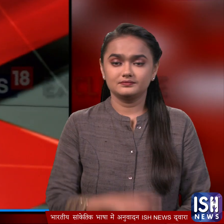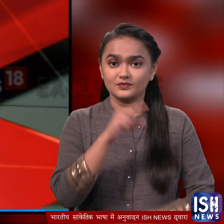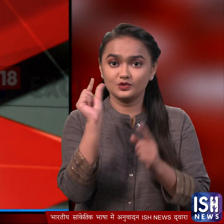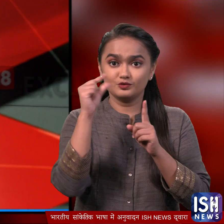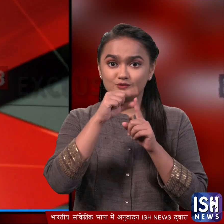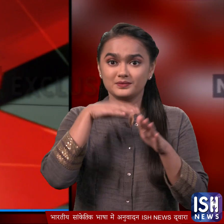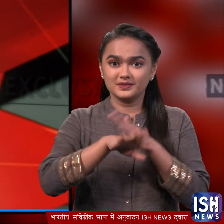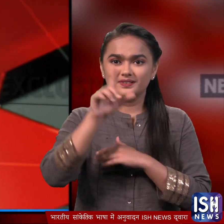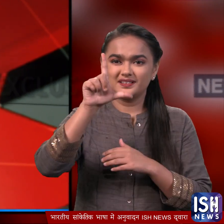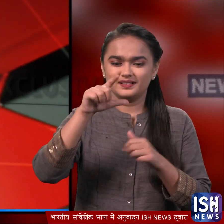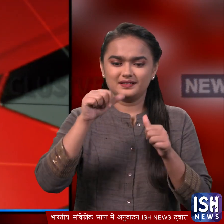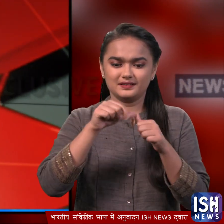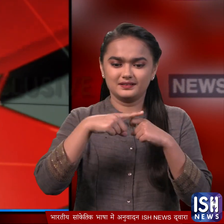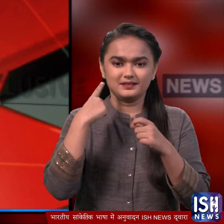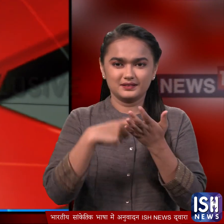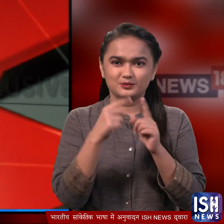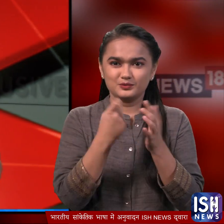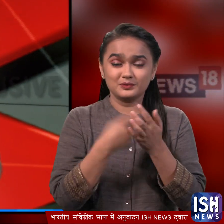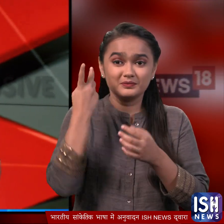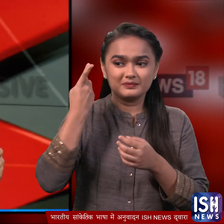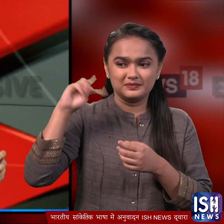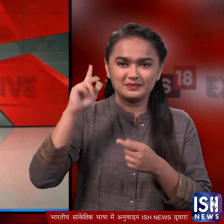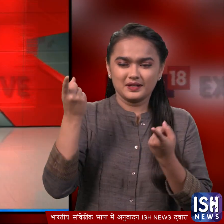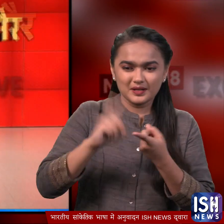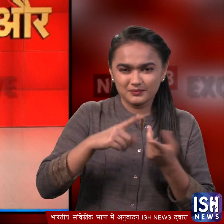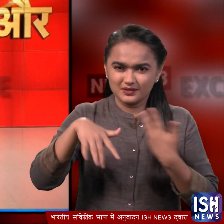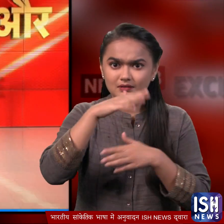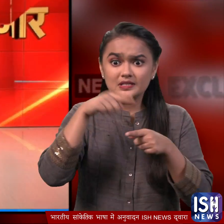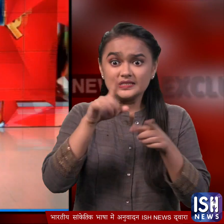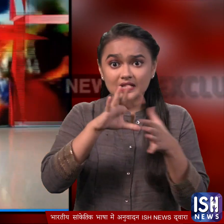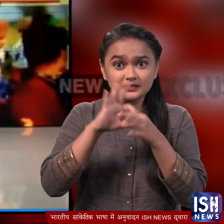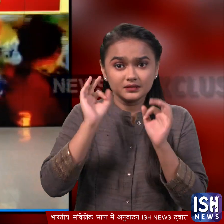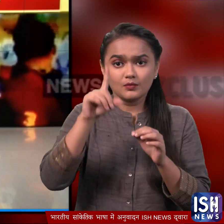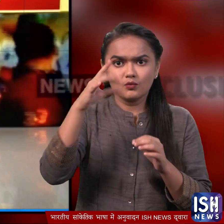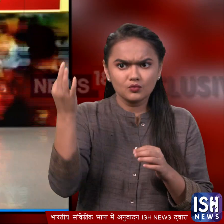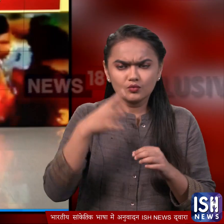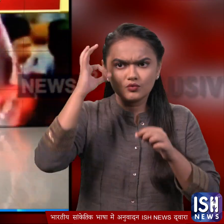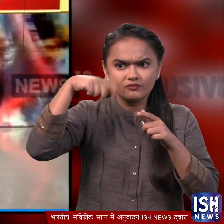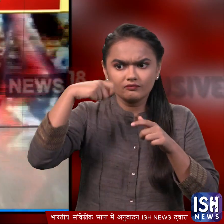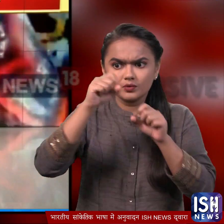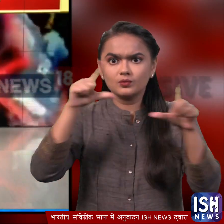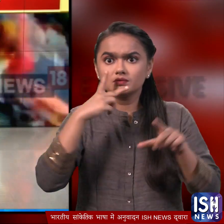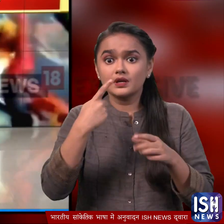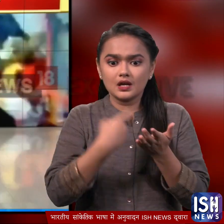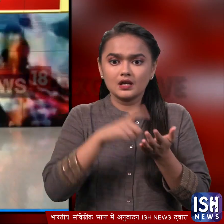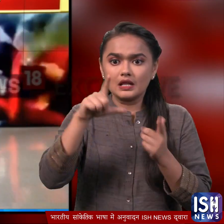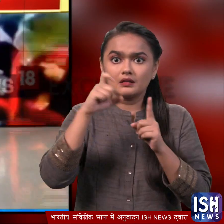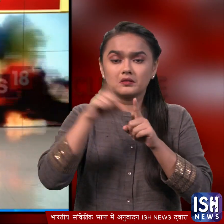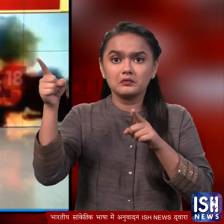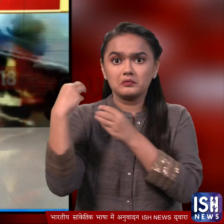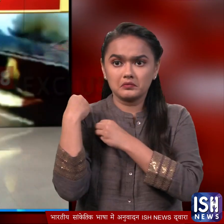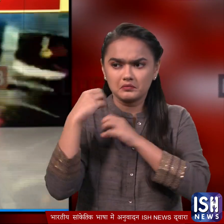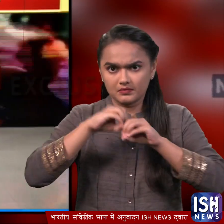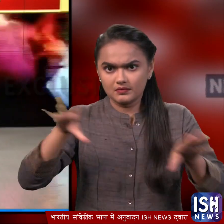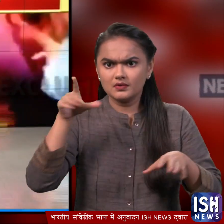उत्तर प्रदेश के लखीमपुर खीरी में 2 दिन पहले हुई घटना का एक और वीडियो वायरल हो गया, जिसे आरएलडी ने शेयर किया। इस घटना से जुड़े